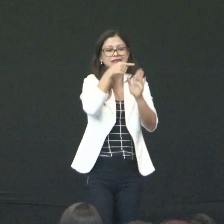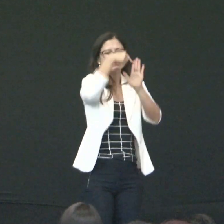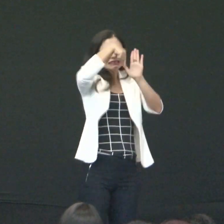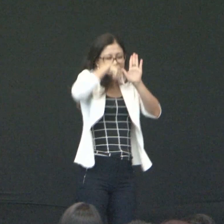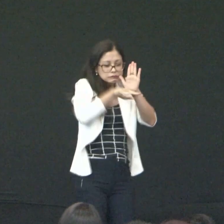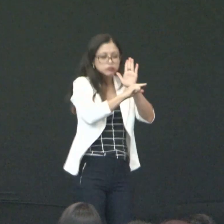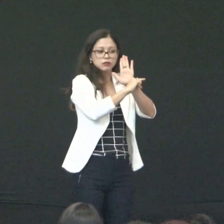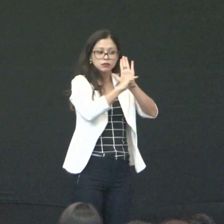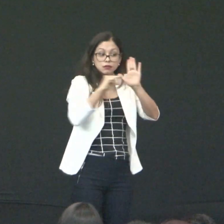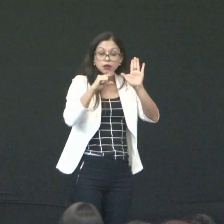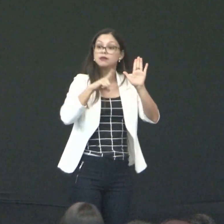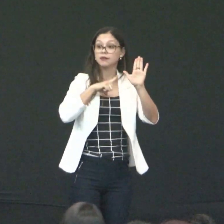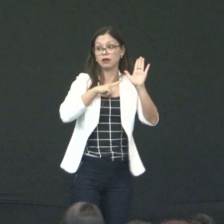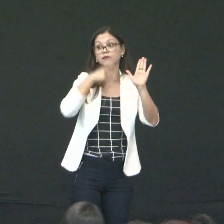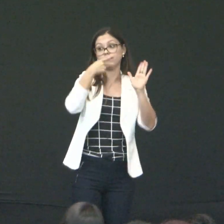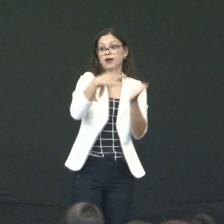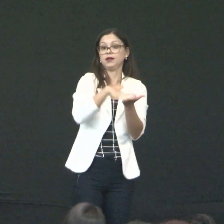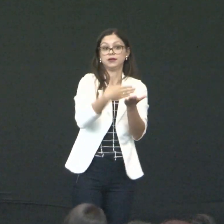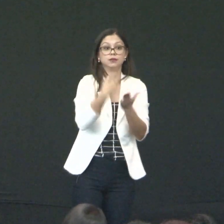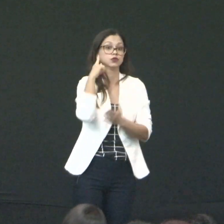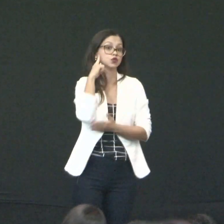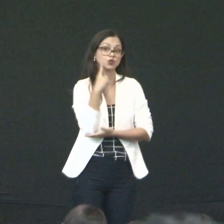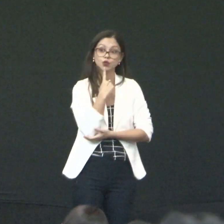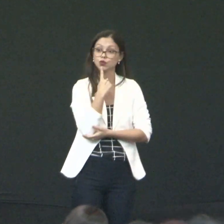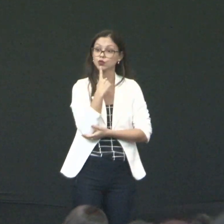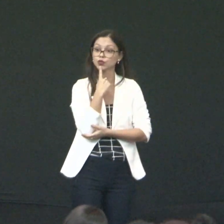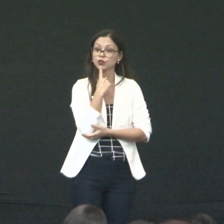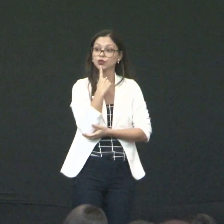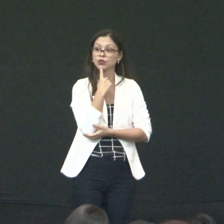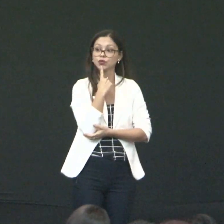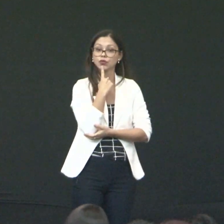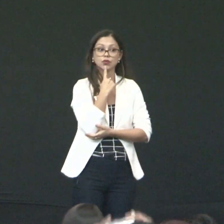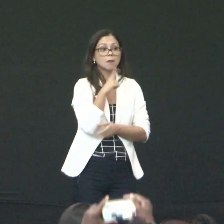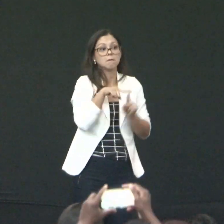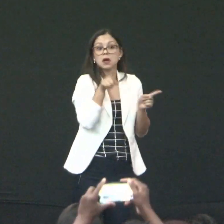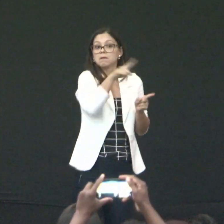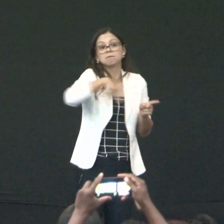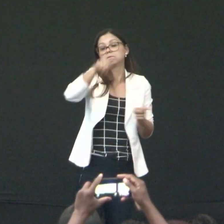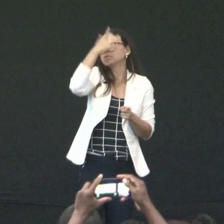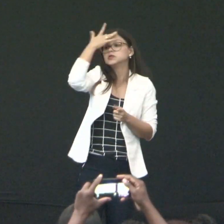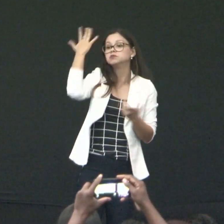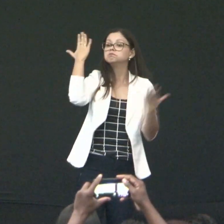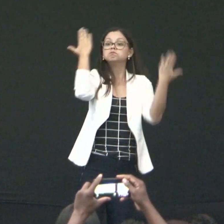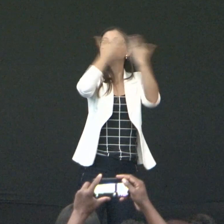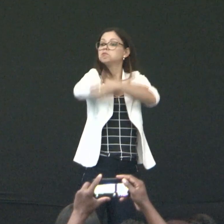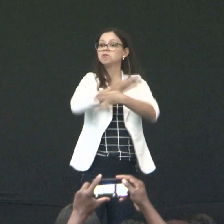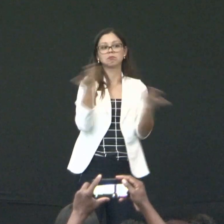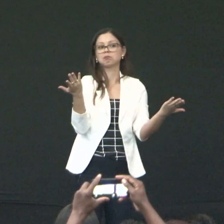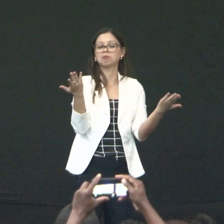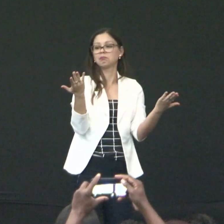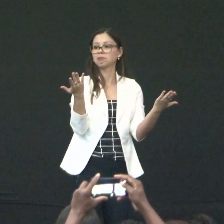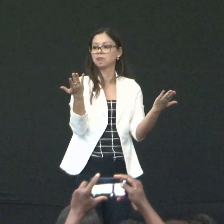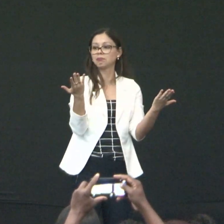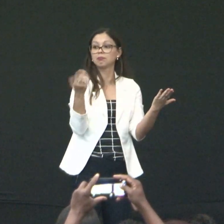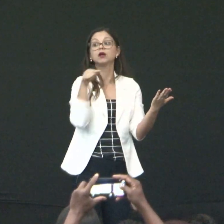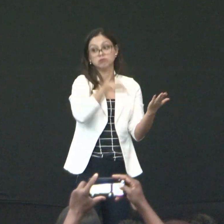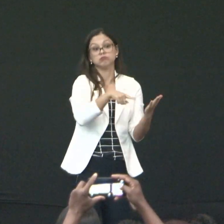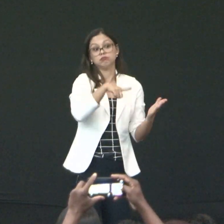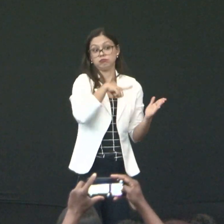a gente coloca a atuação do intérprete de Libras, mas tem uma especificidade que é desse intérprete